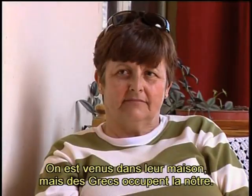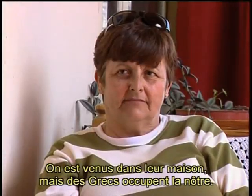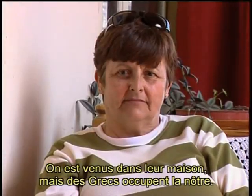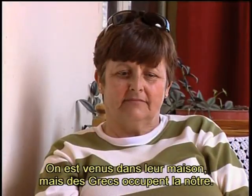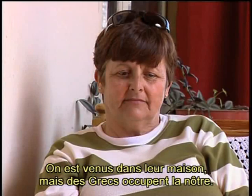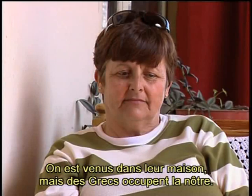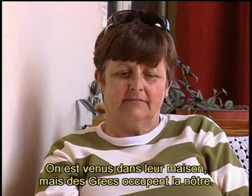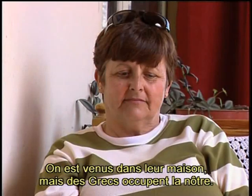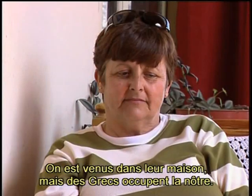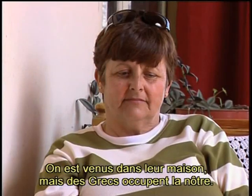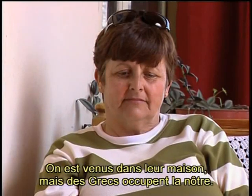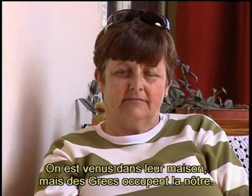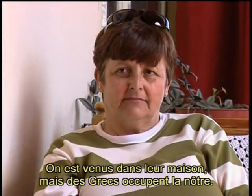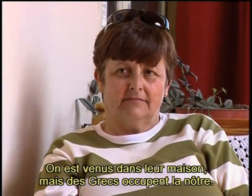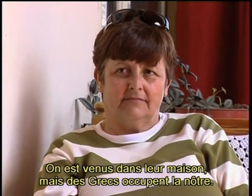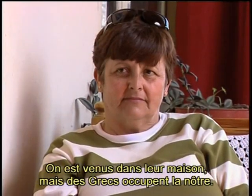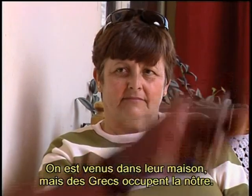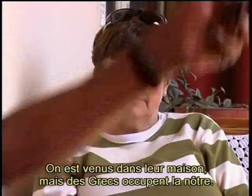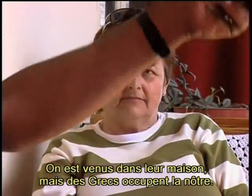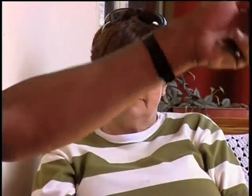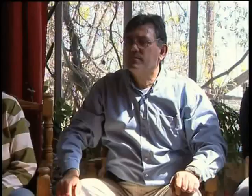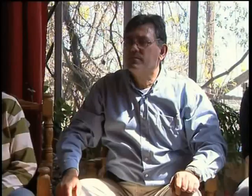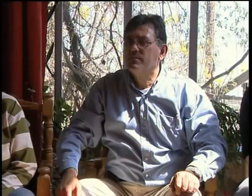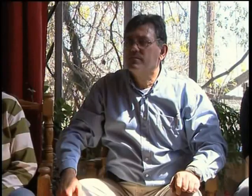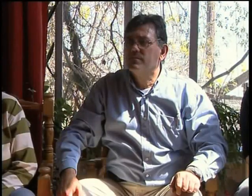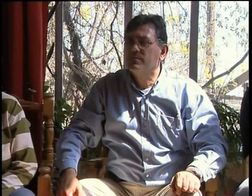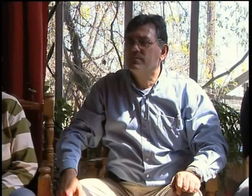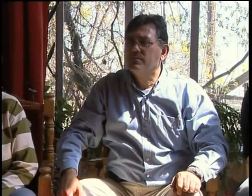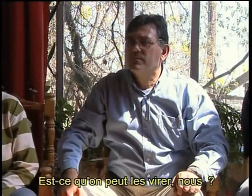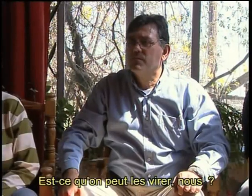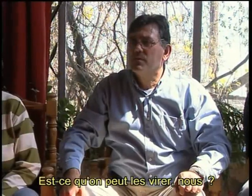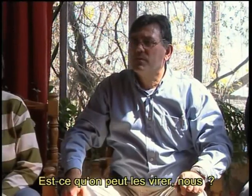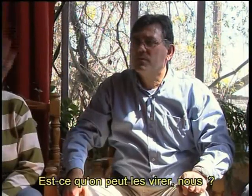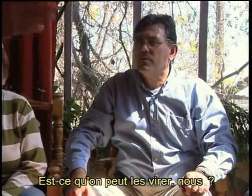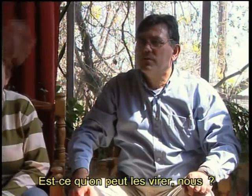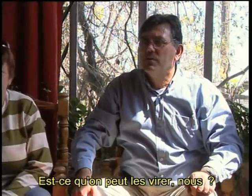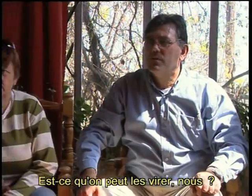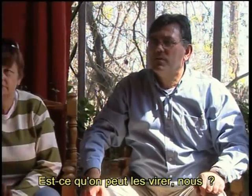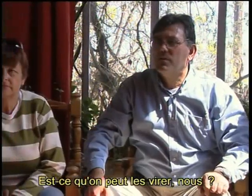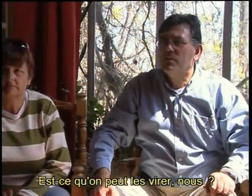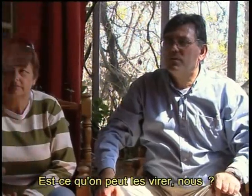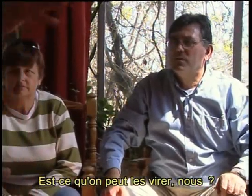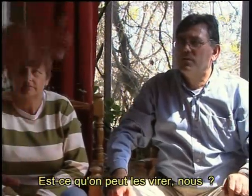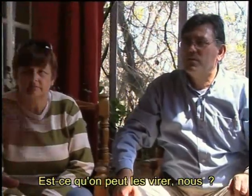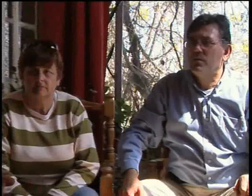nous on est venu dans leur maison mais des grecs occupe la nôtre ce qu'on peut les virer